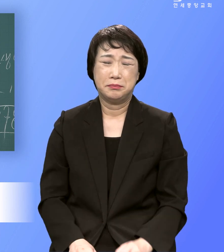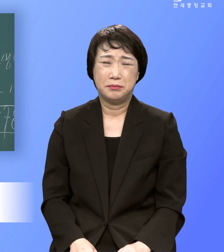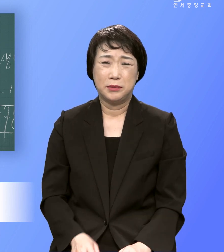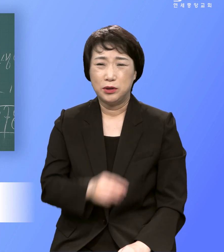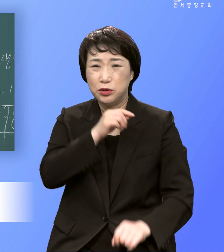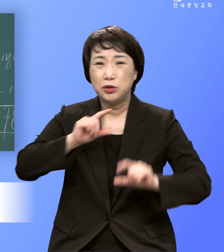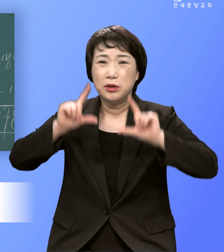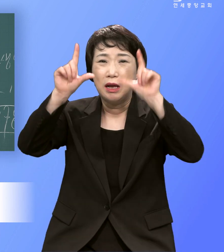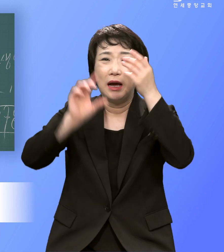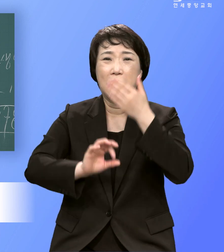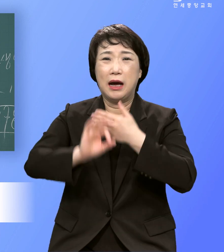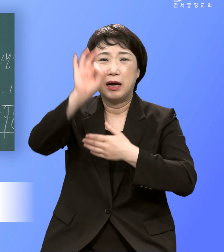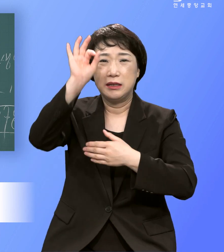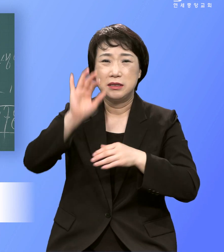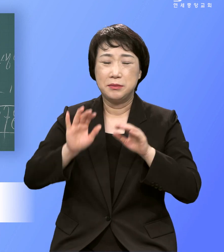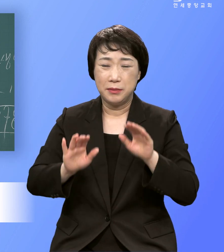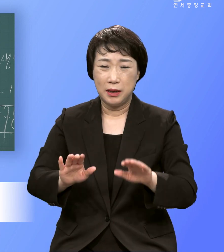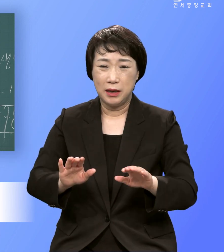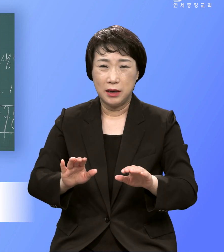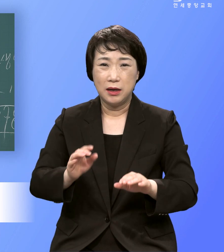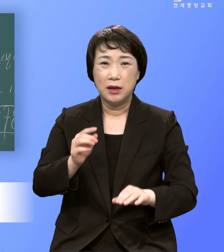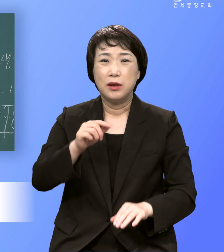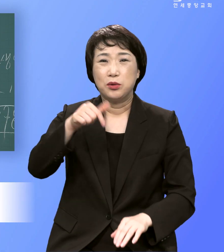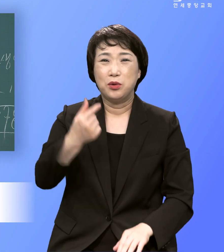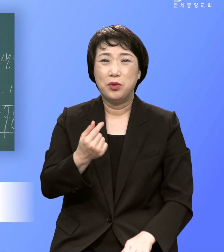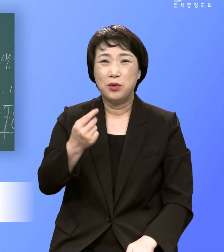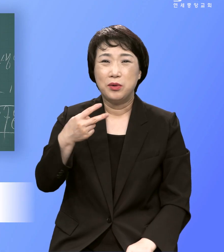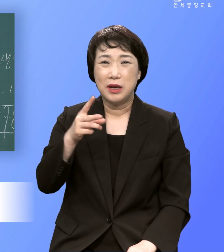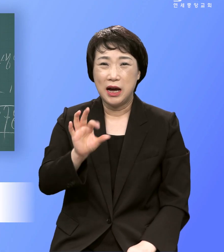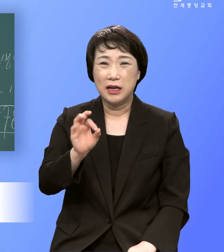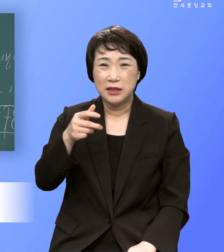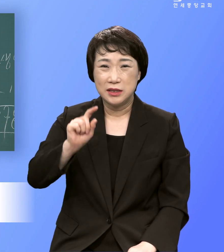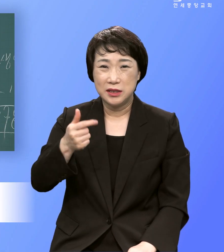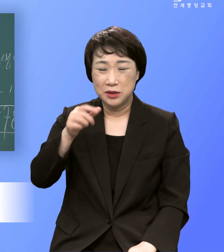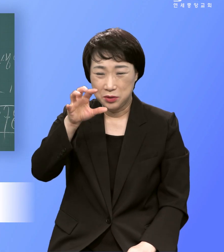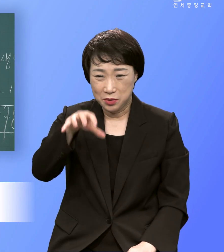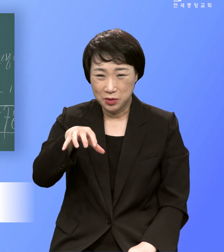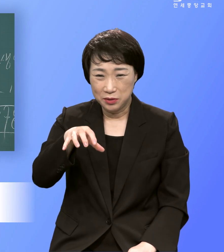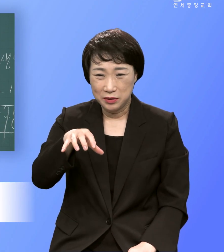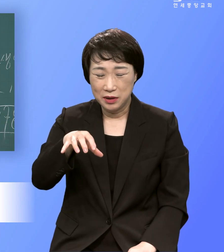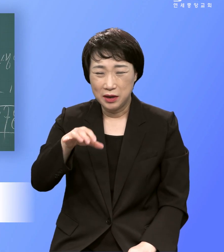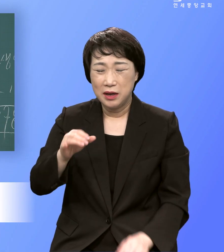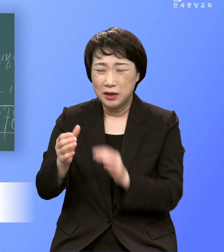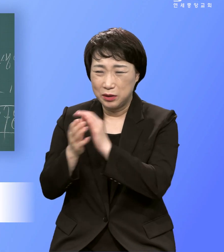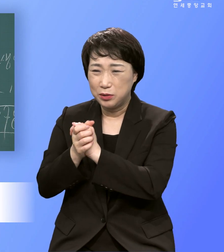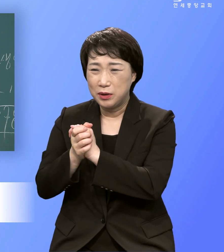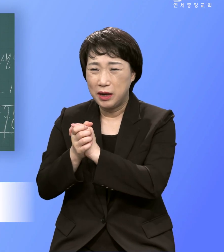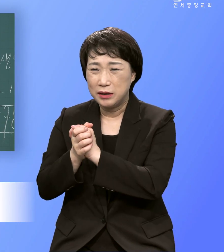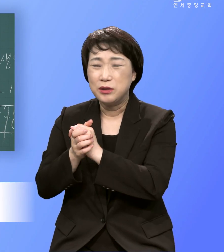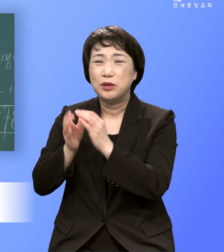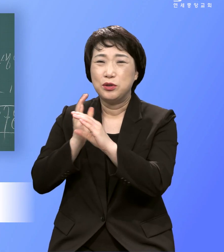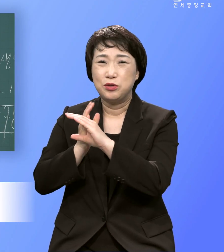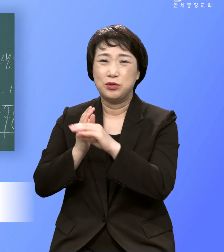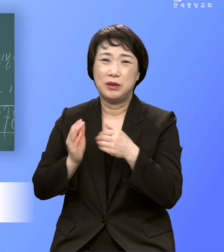주일날 아침에 일찍 노량진 그 옆방 기도실에서 기도하는데